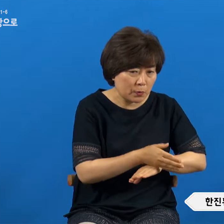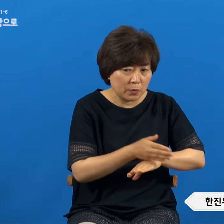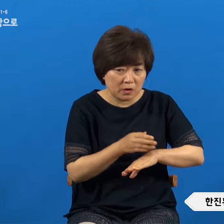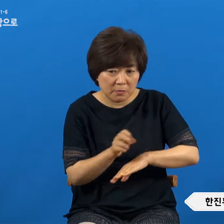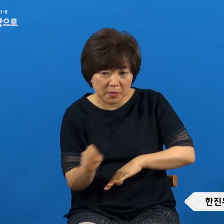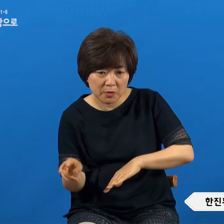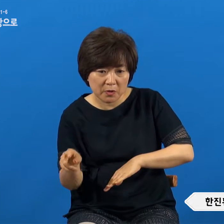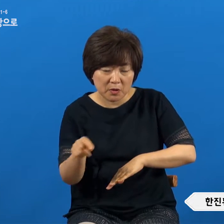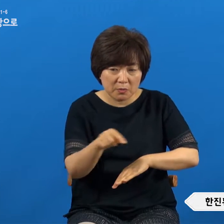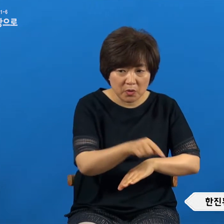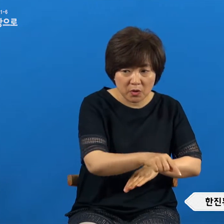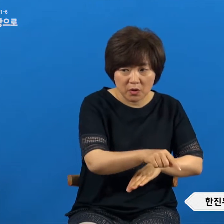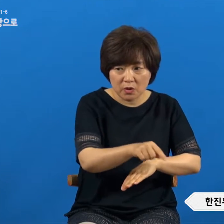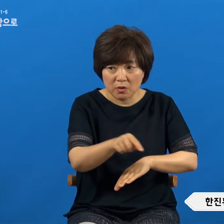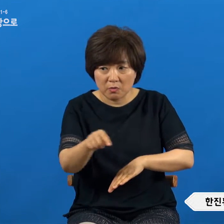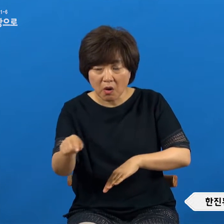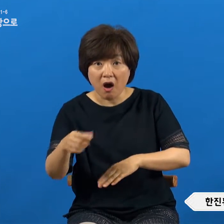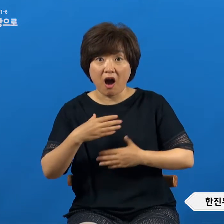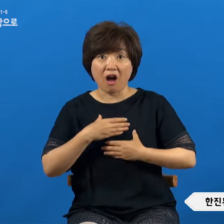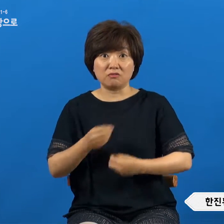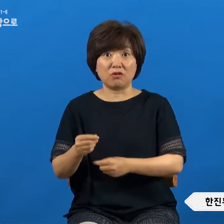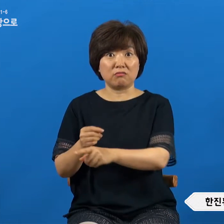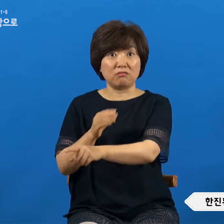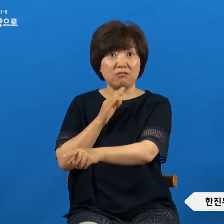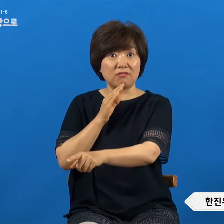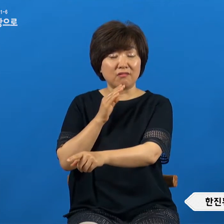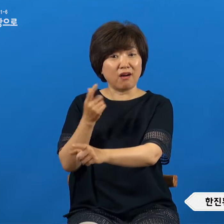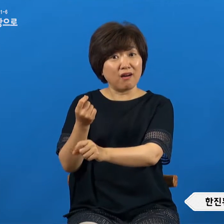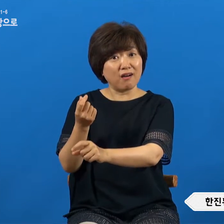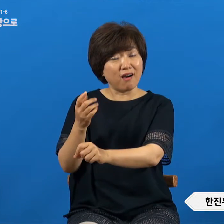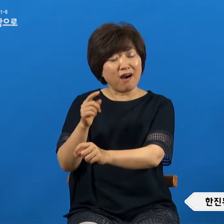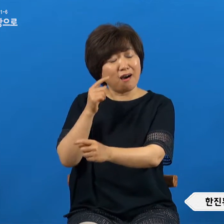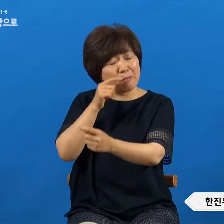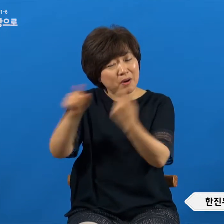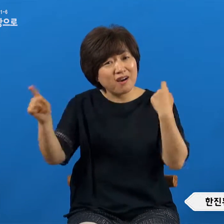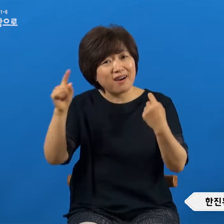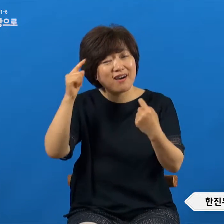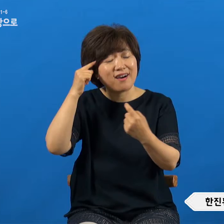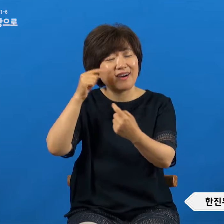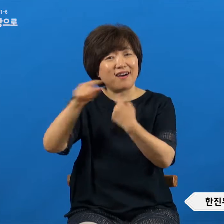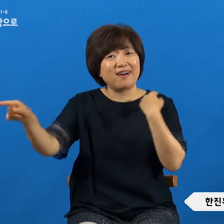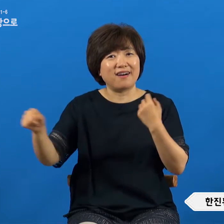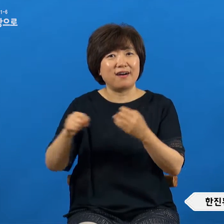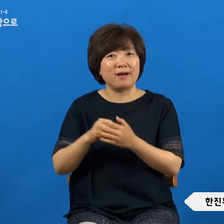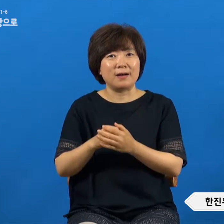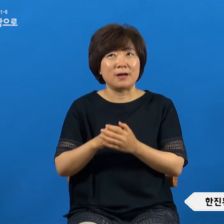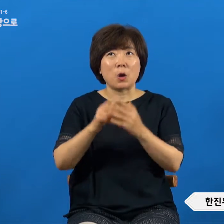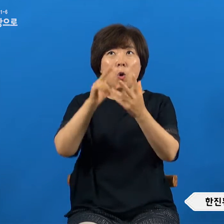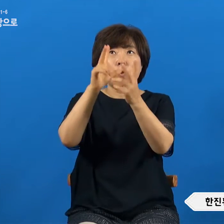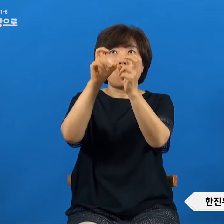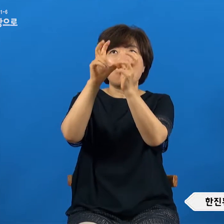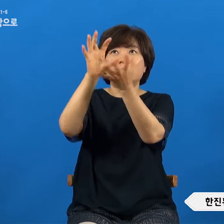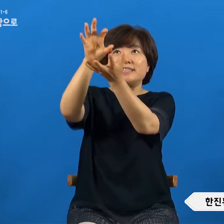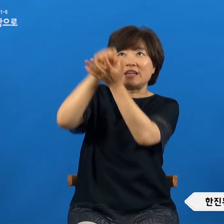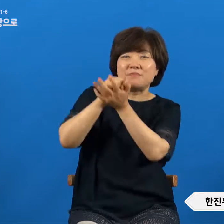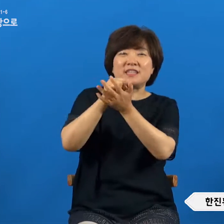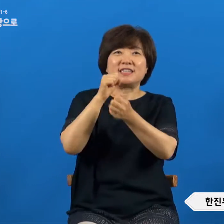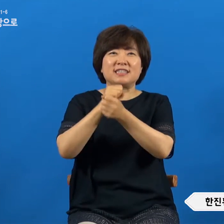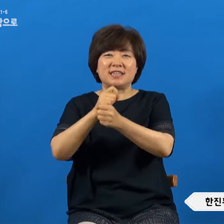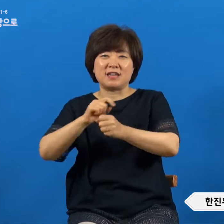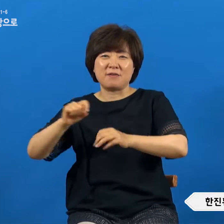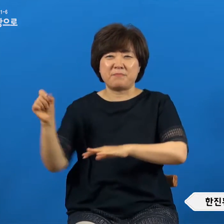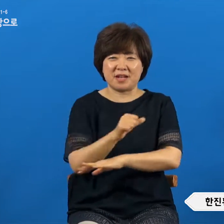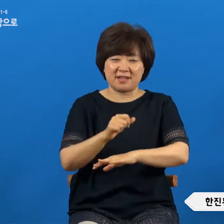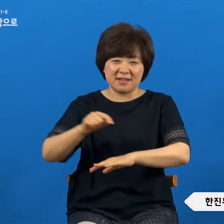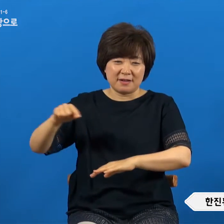아니랍니다. 공을 잡든지 수비를 하든지 뭘 하든지 전속력으로 최고로 빨리 달릴